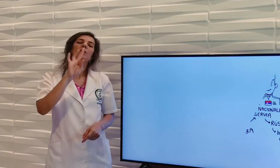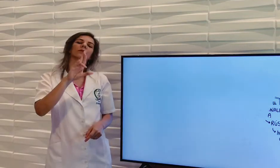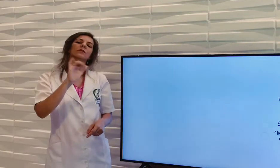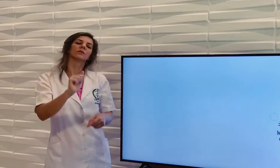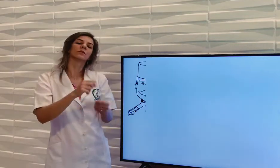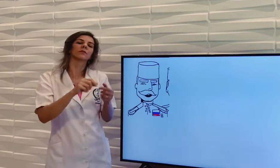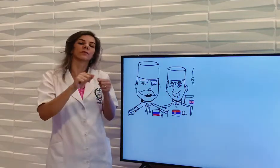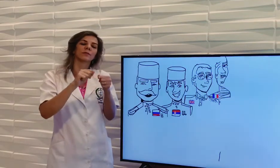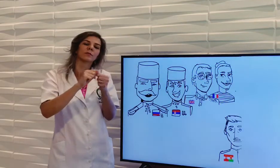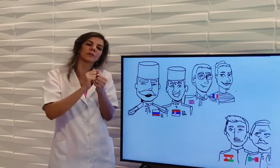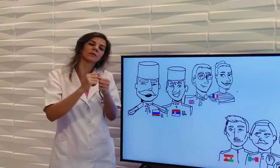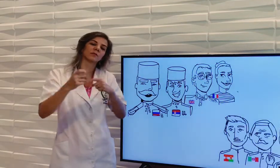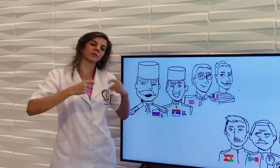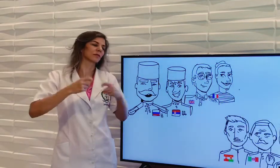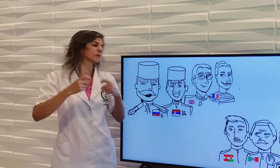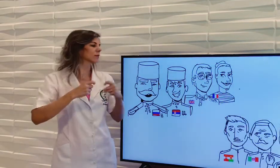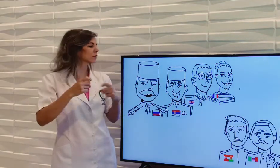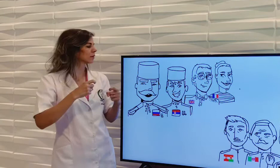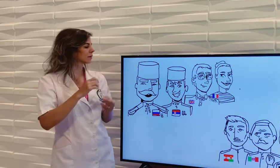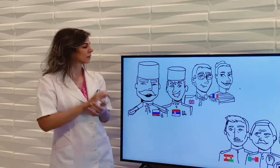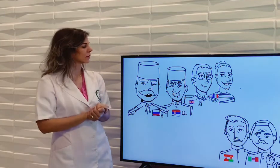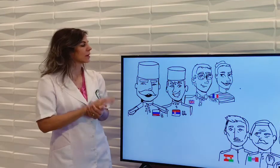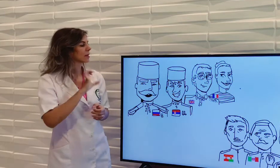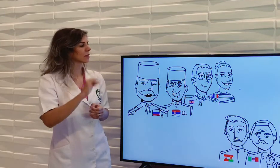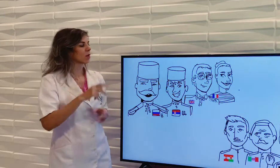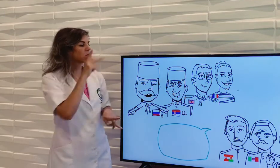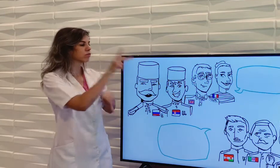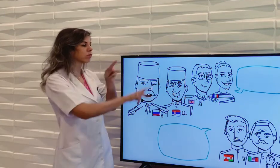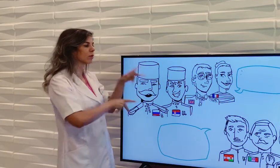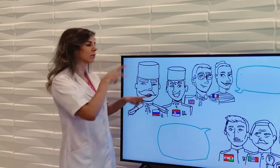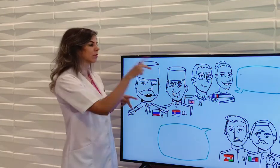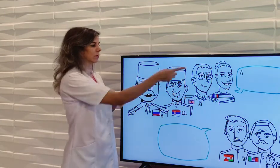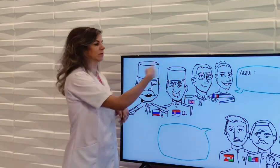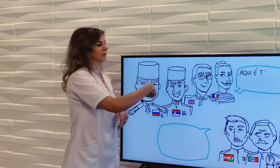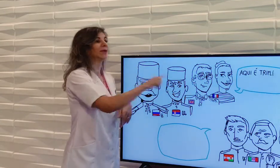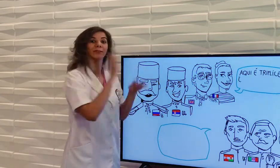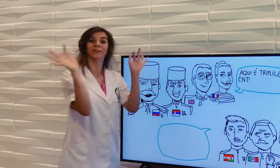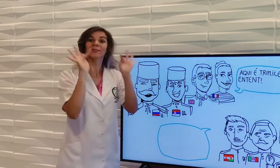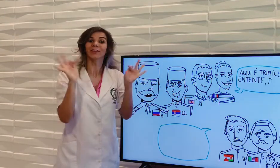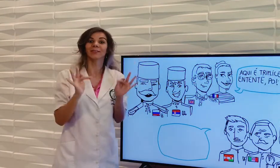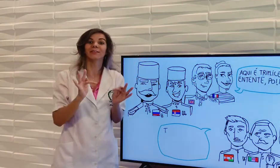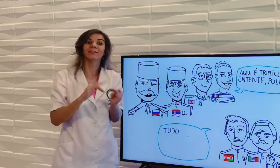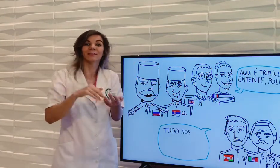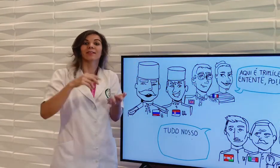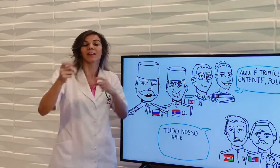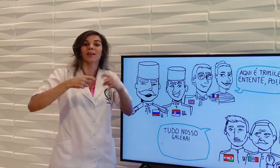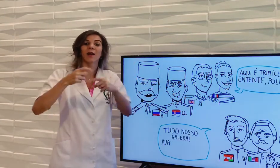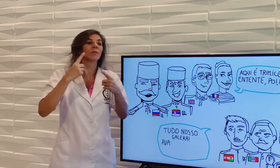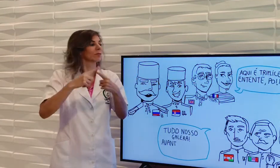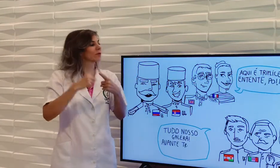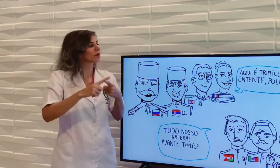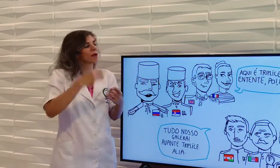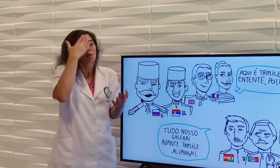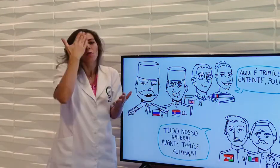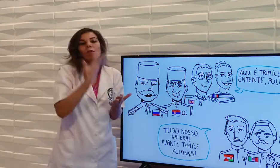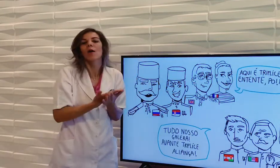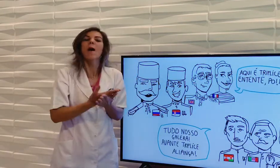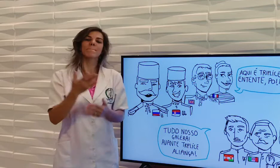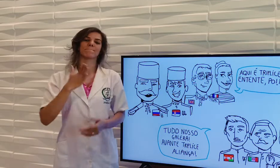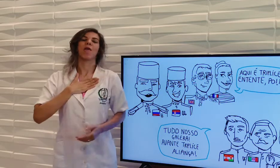cadeia. A população se animou com a vinda da guerra, porque estavam confiantes que seus países ganhariam rapidinho,